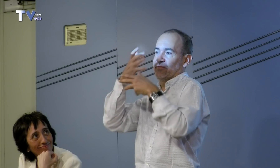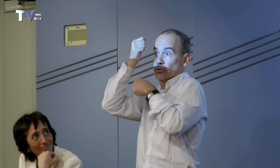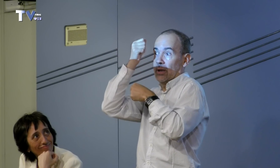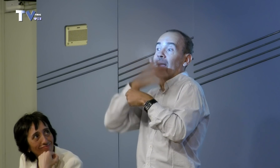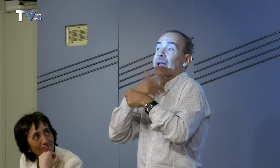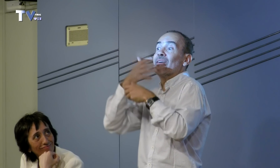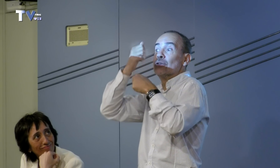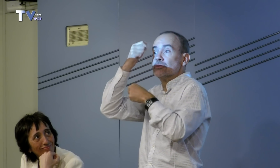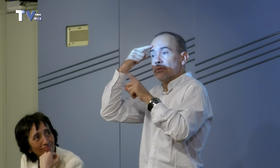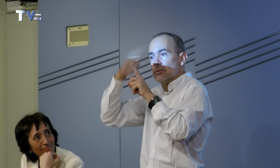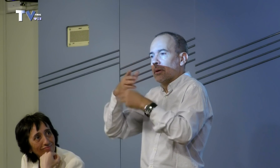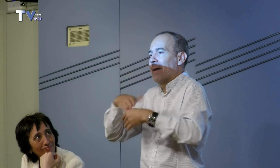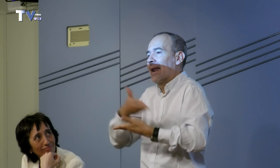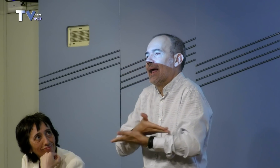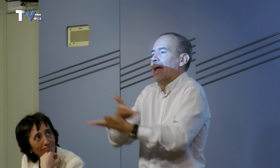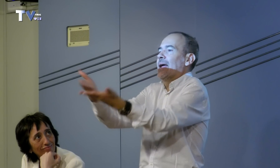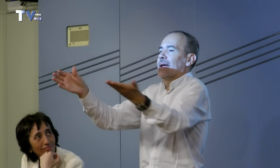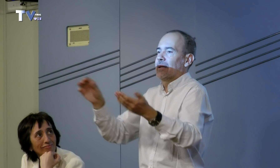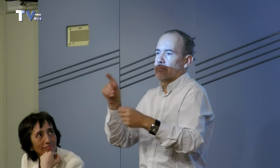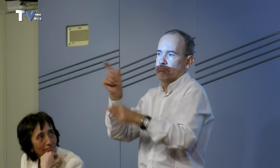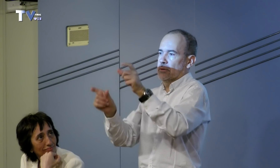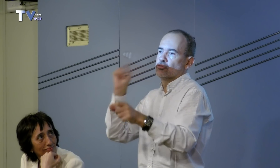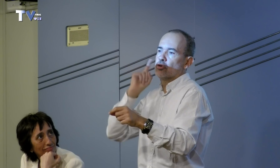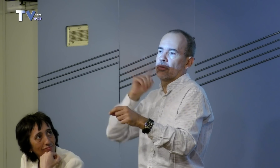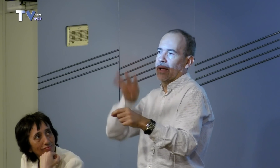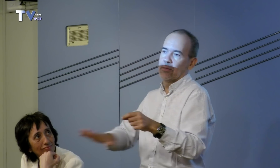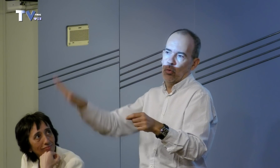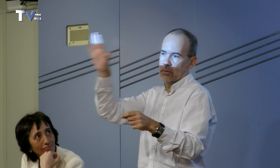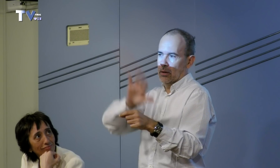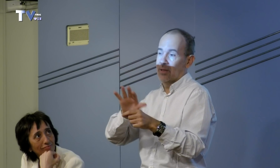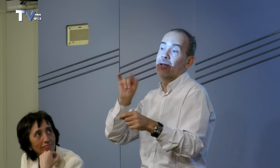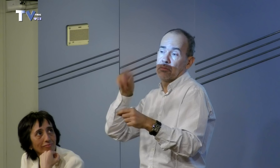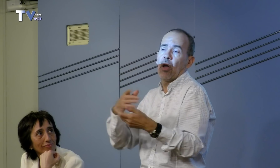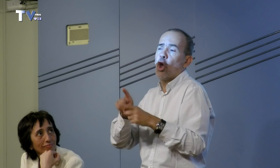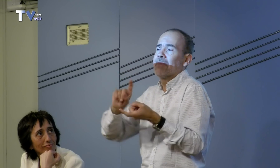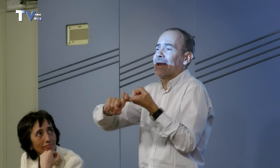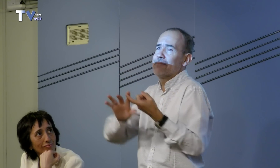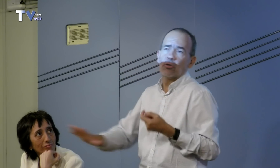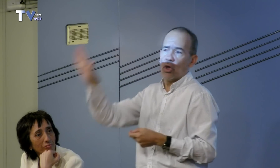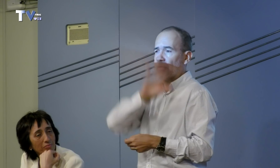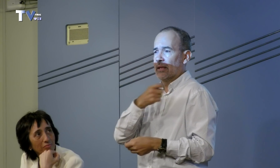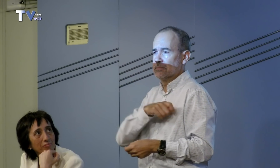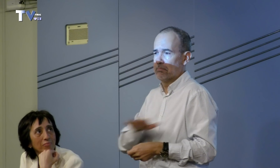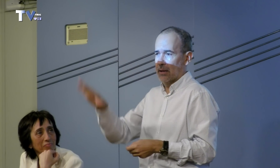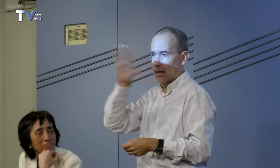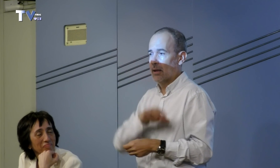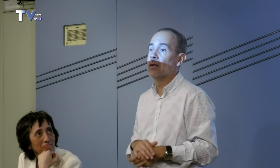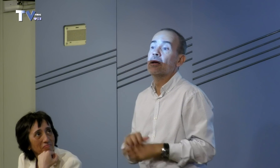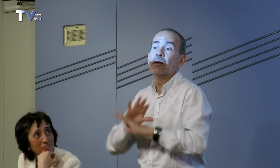Podríem parlar que la FESOG, la federació, per nosaltres és molt estimada per totes les persones sordes.